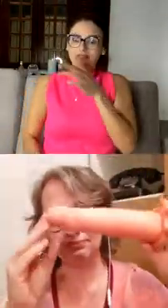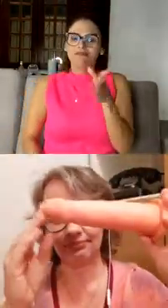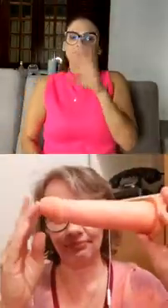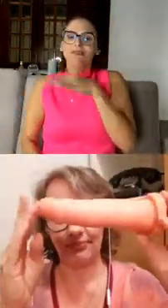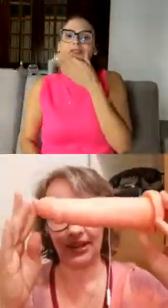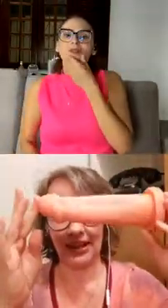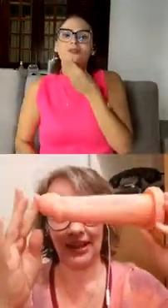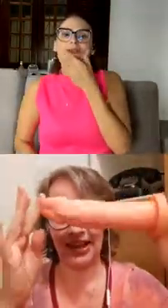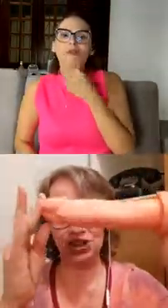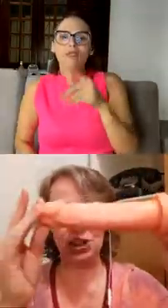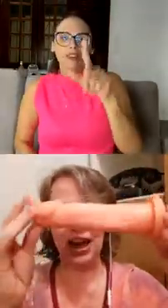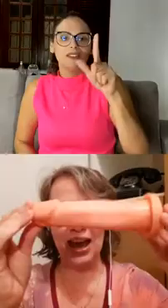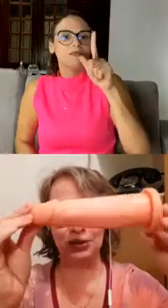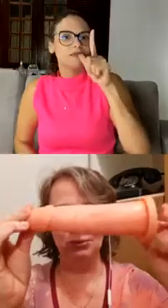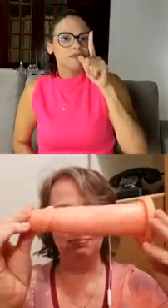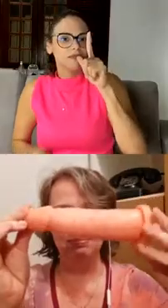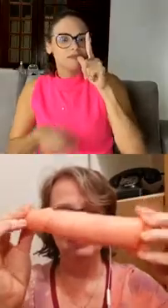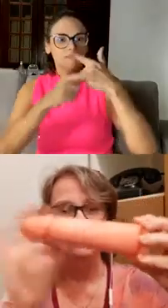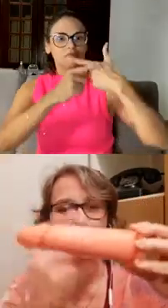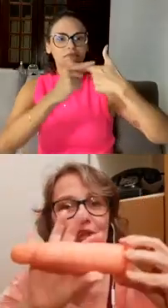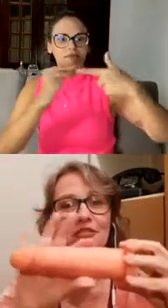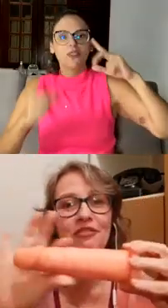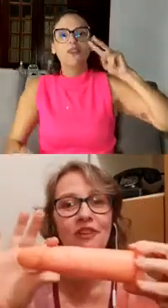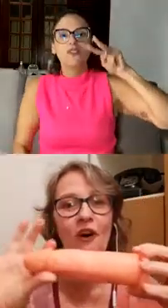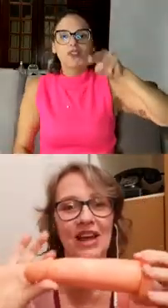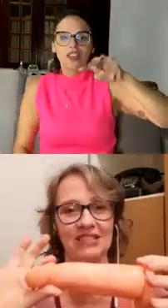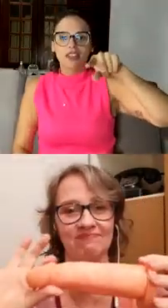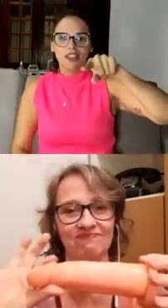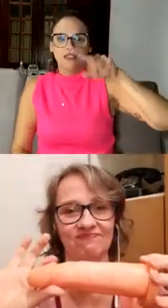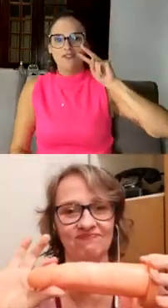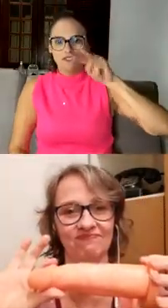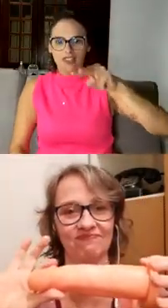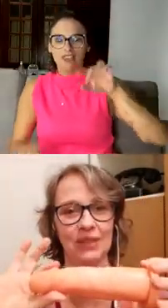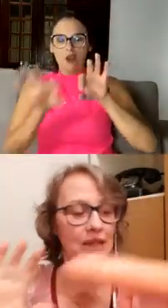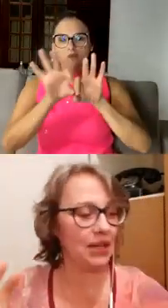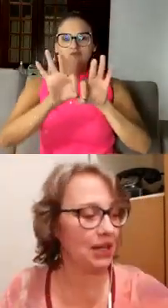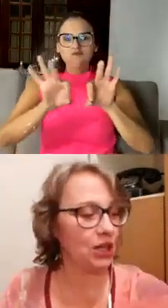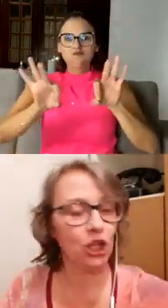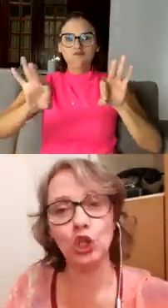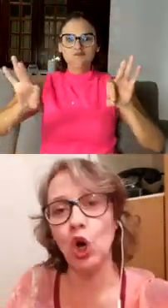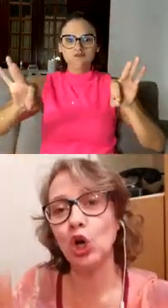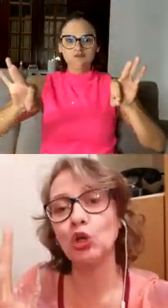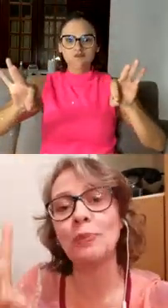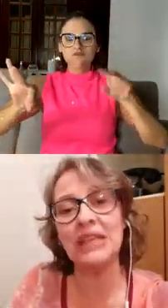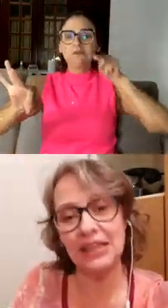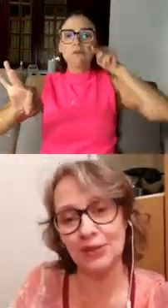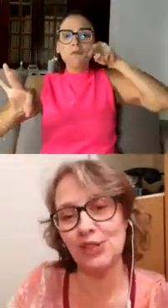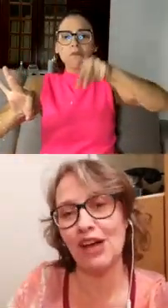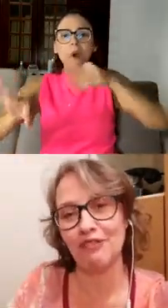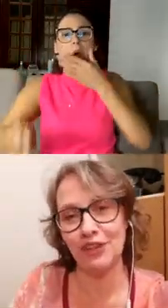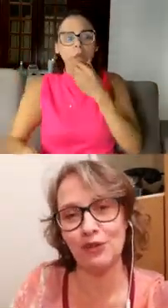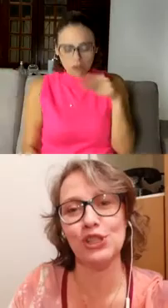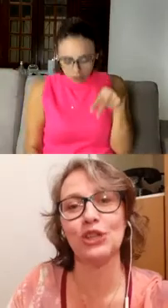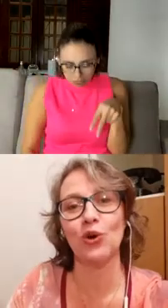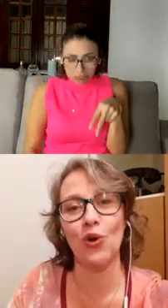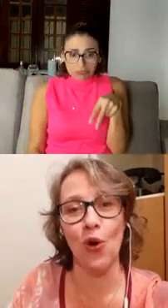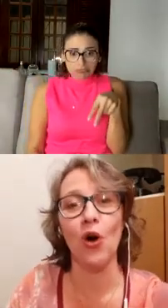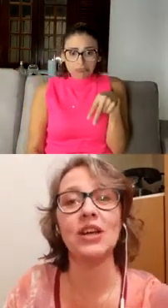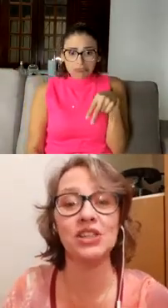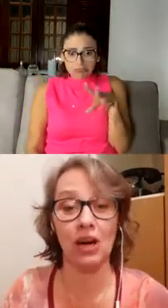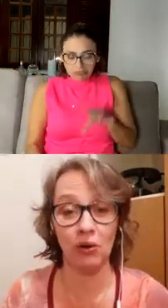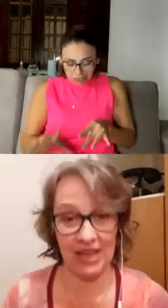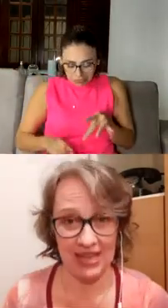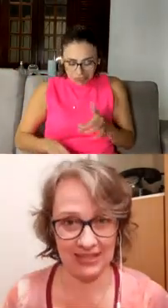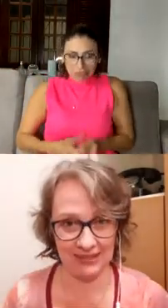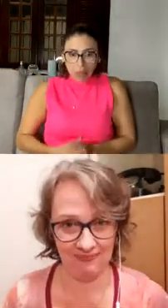é externo, tá para fora. todo menino já viu, já tocou e